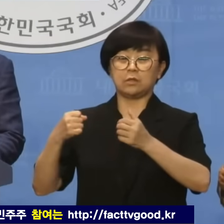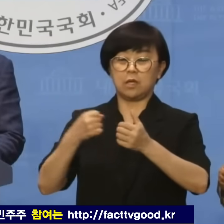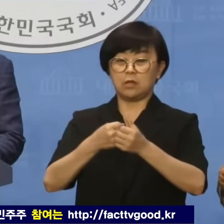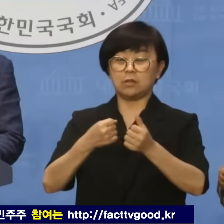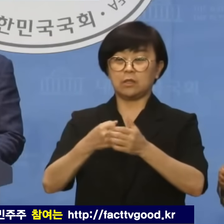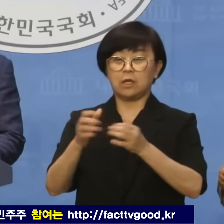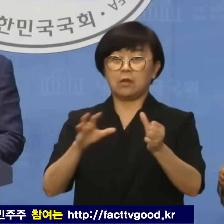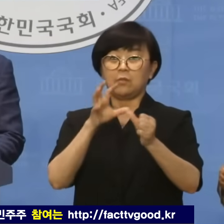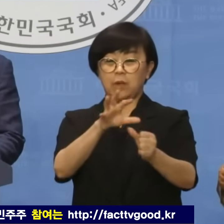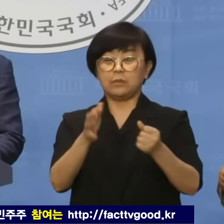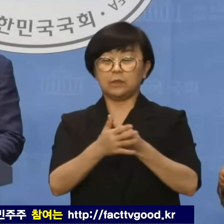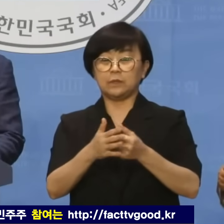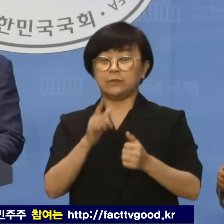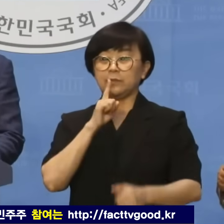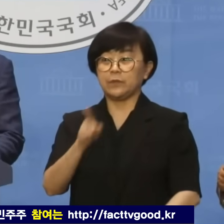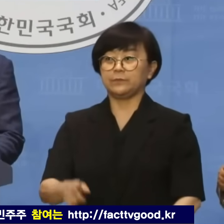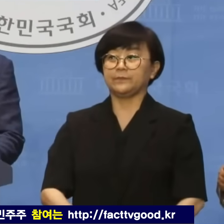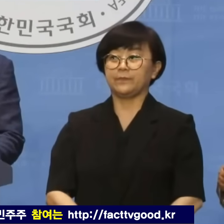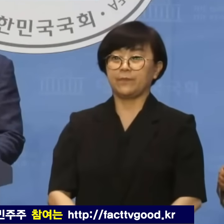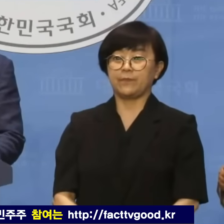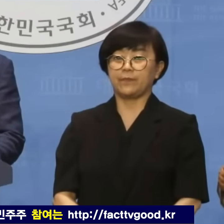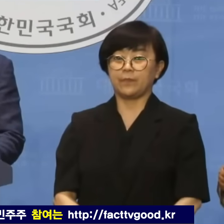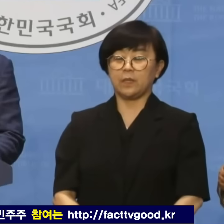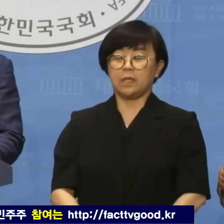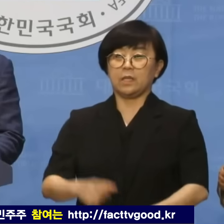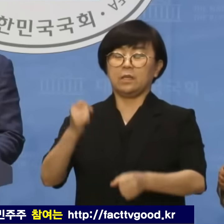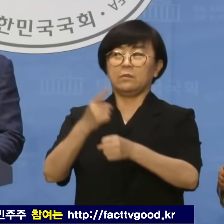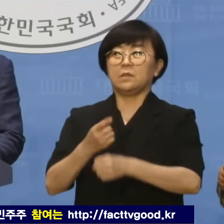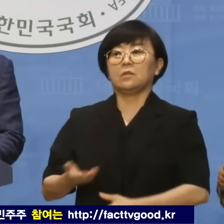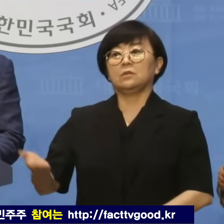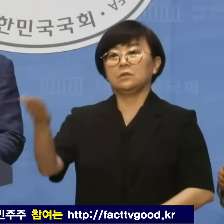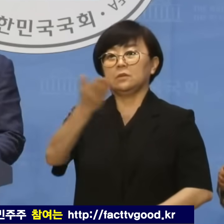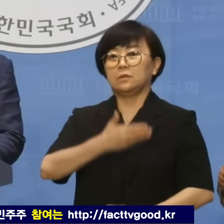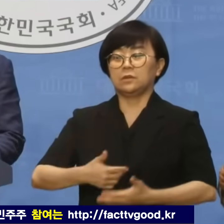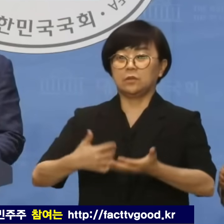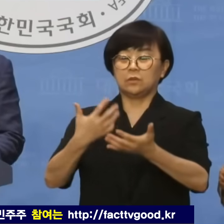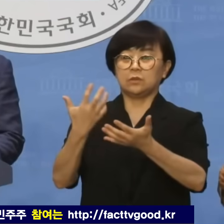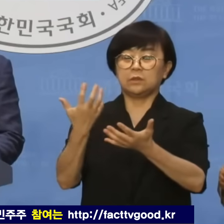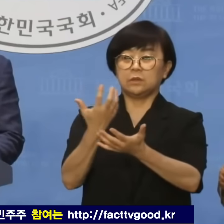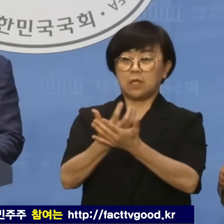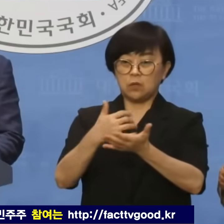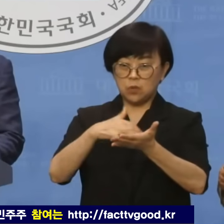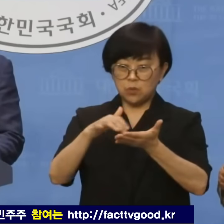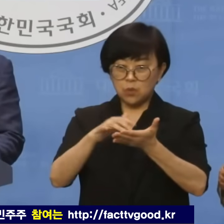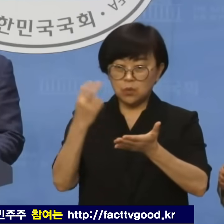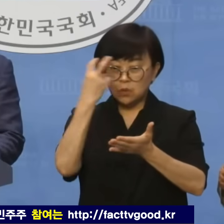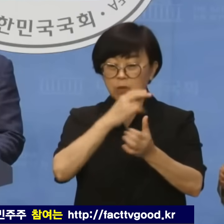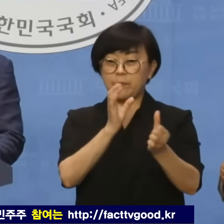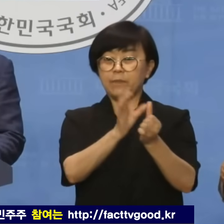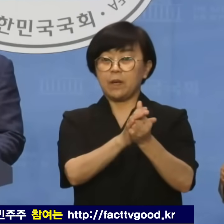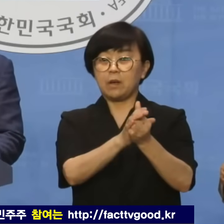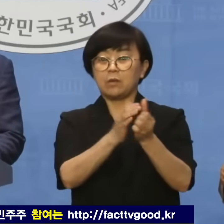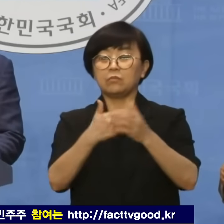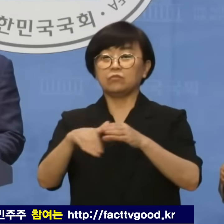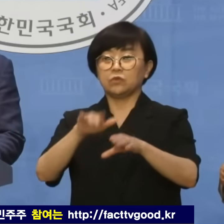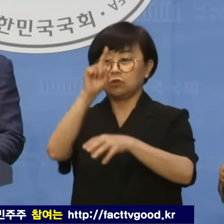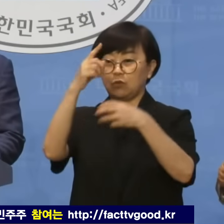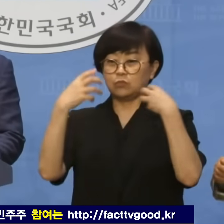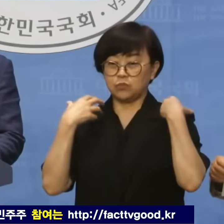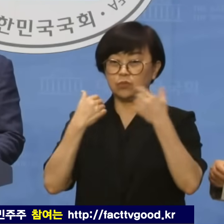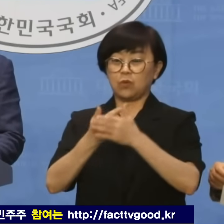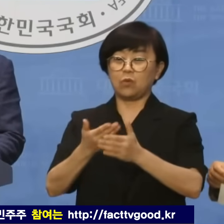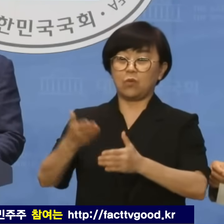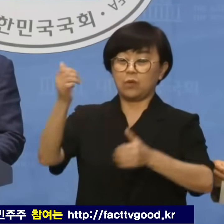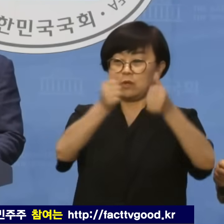씌워 탄압할 것입니다. 이미 저들은 통계 조작이라는 누명을 씌워 문재인 정부 고위